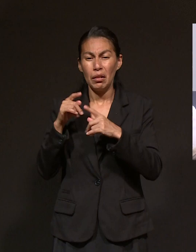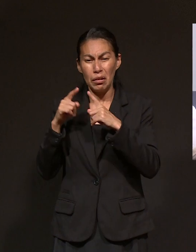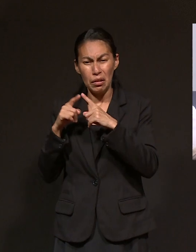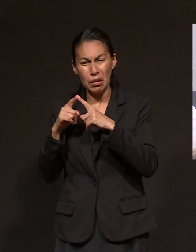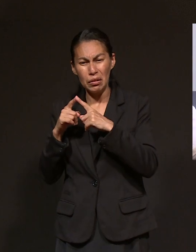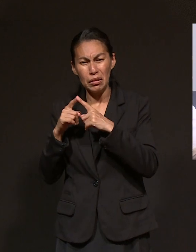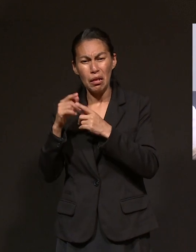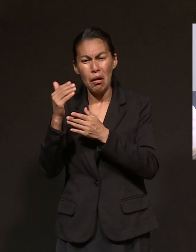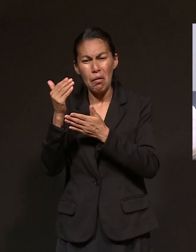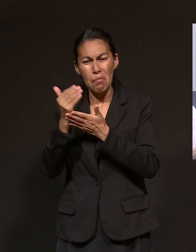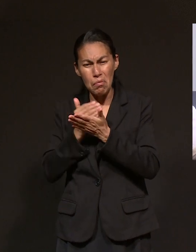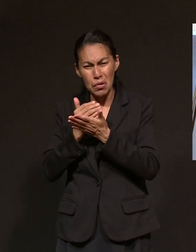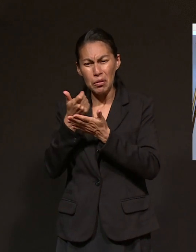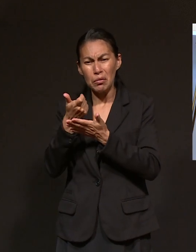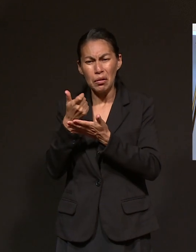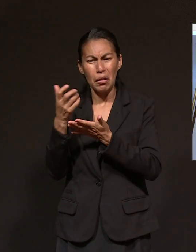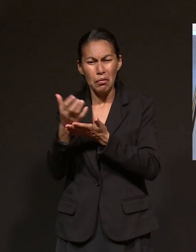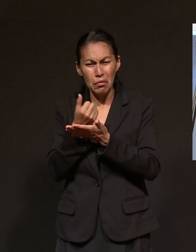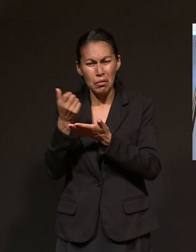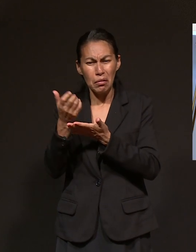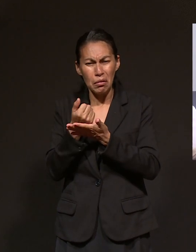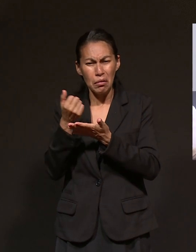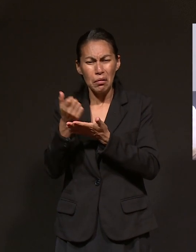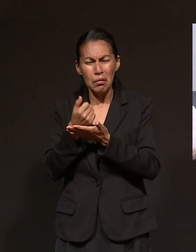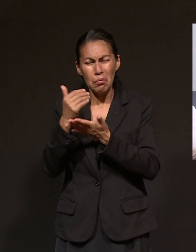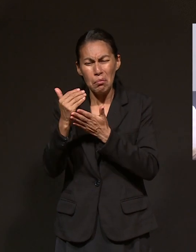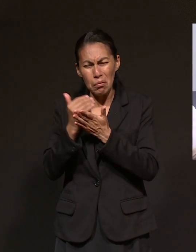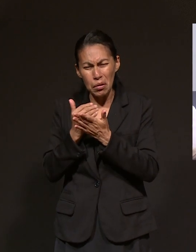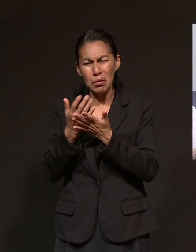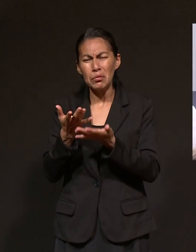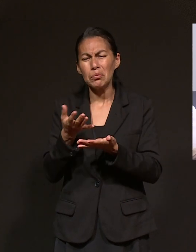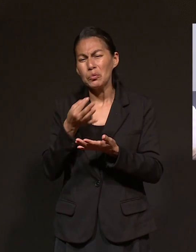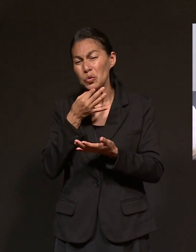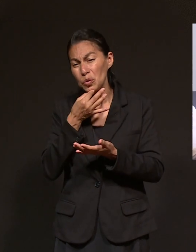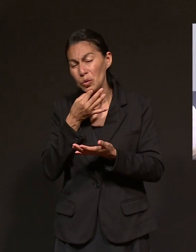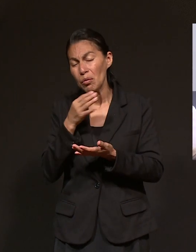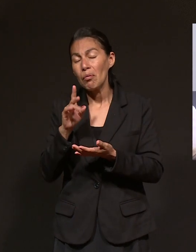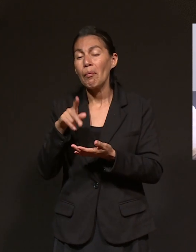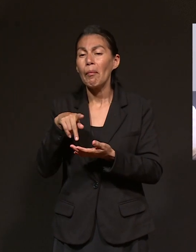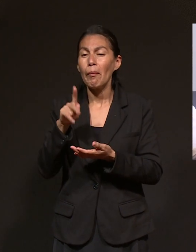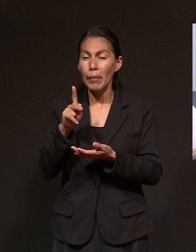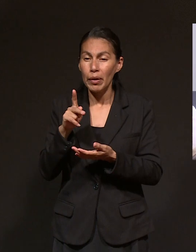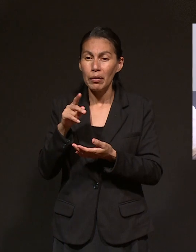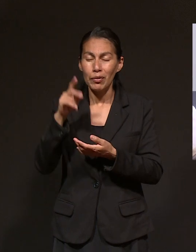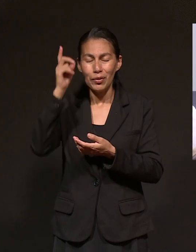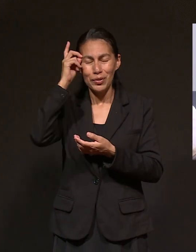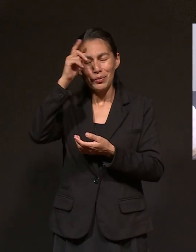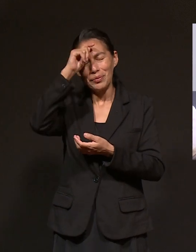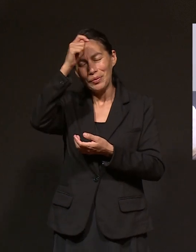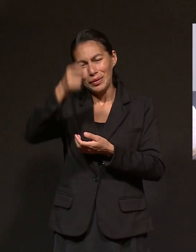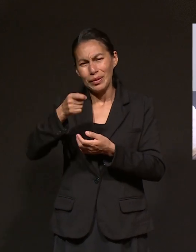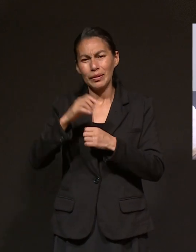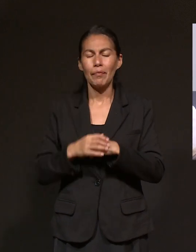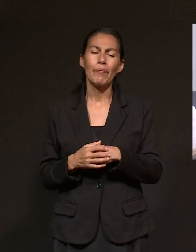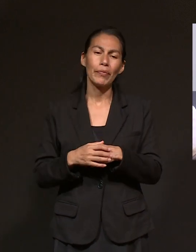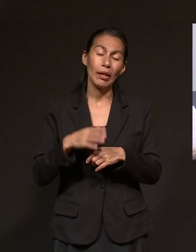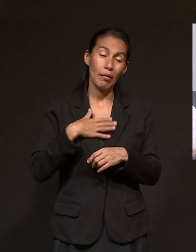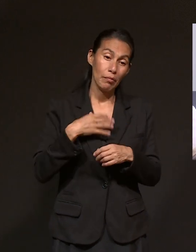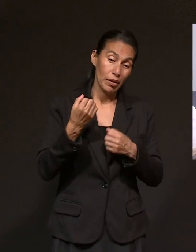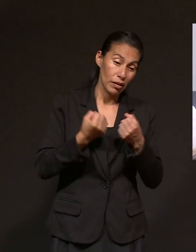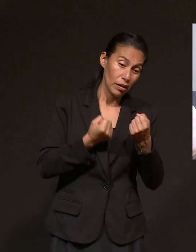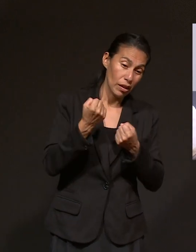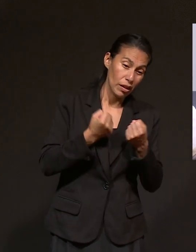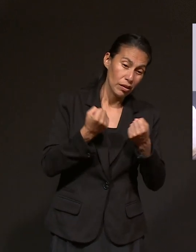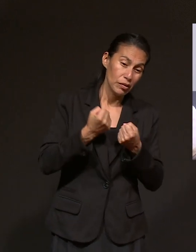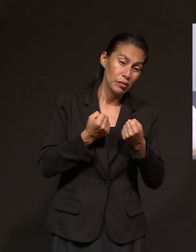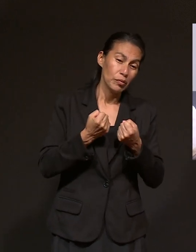bendición de Dios es grande. Entonces, empecé a tener detalles con mi automóvil, al punto